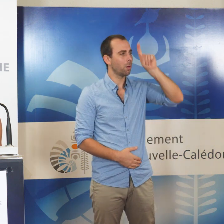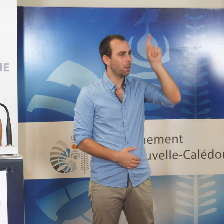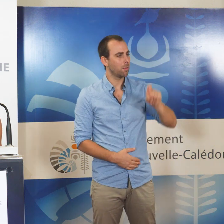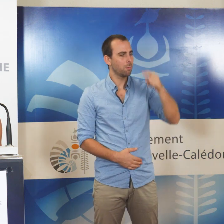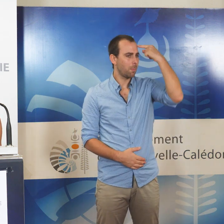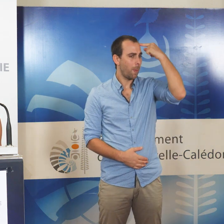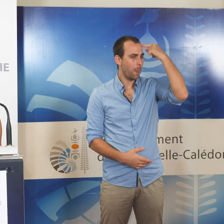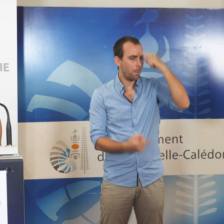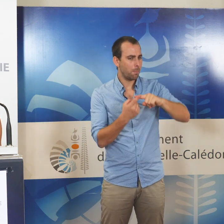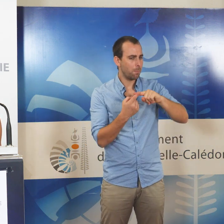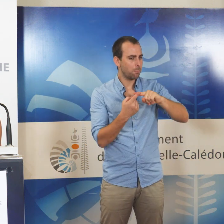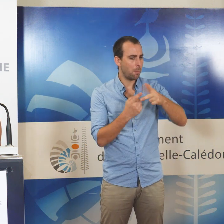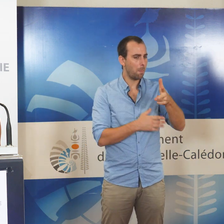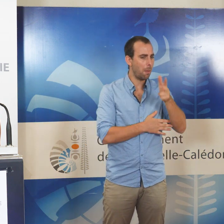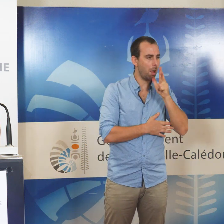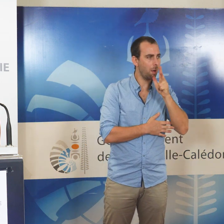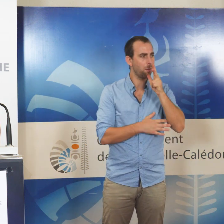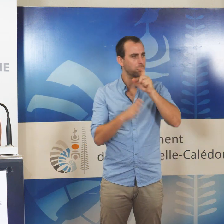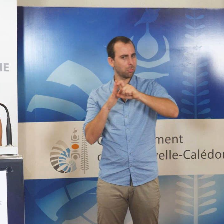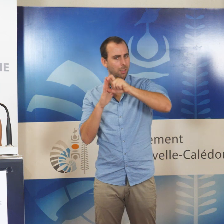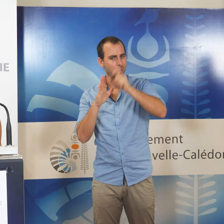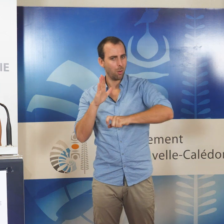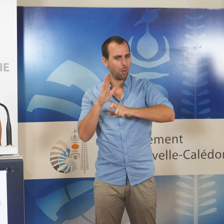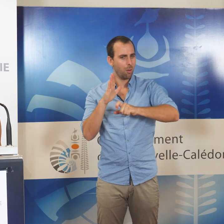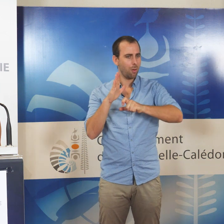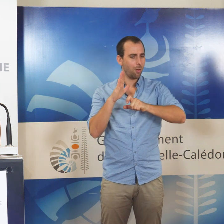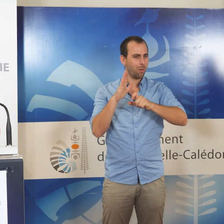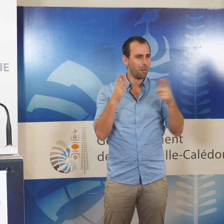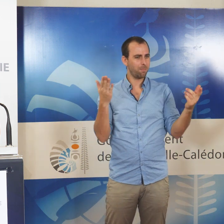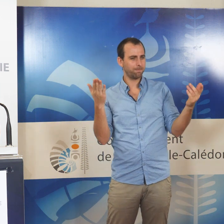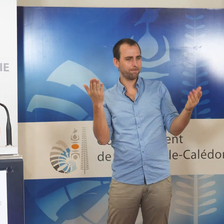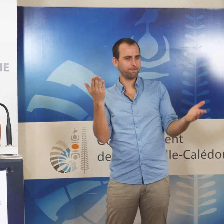entre les bars et les restaurants. On a constaté qu'il y avait certains... Passer d'un sujet à un autre.